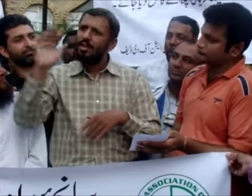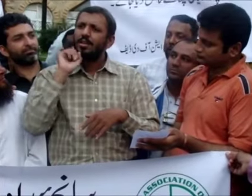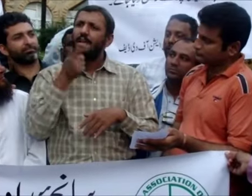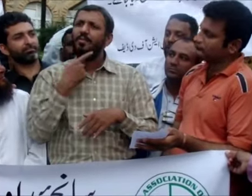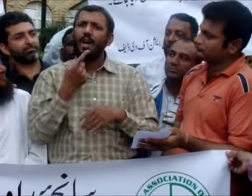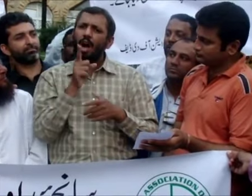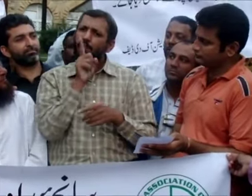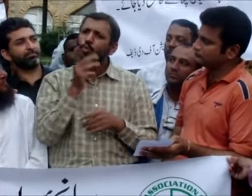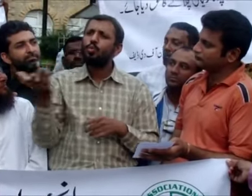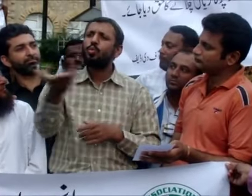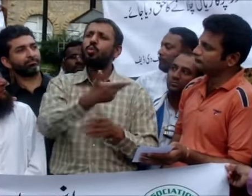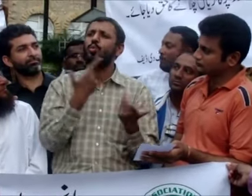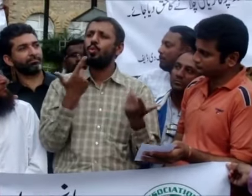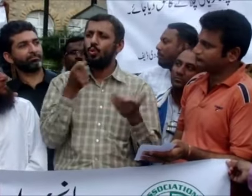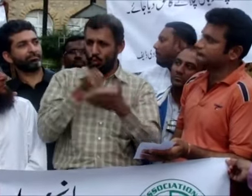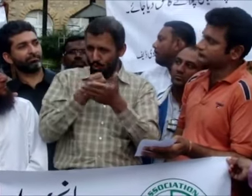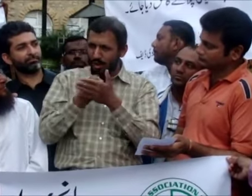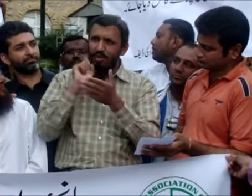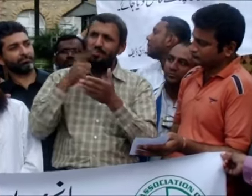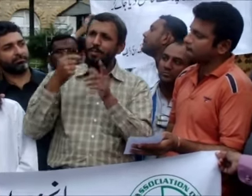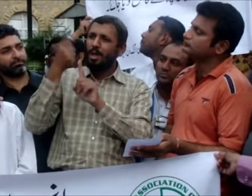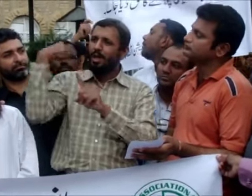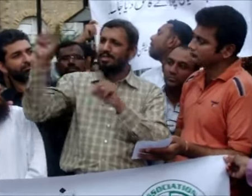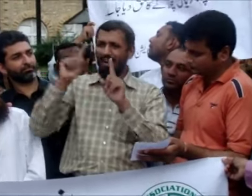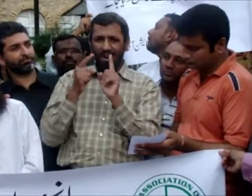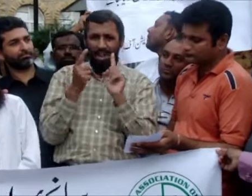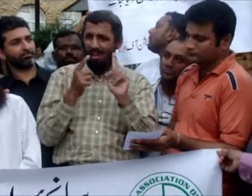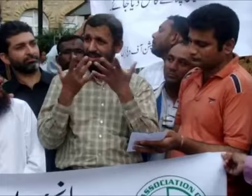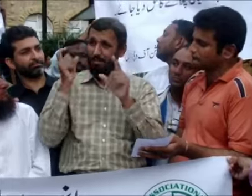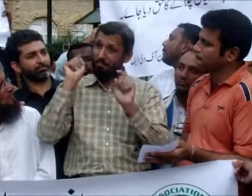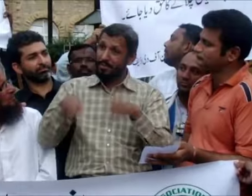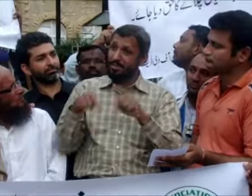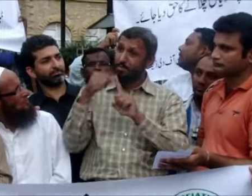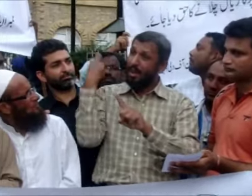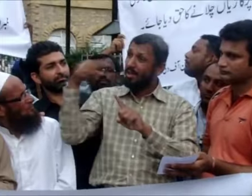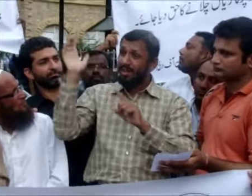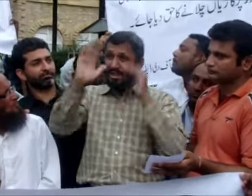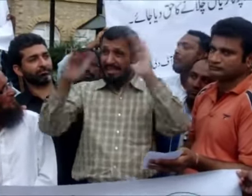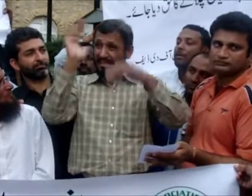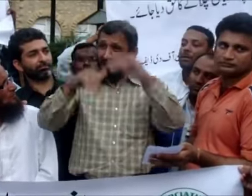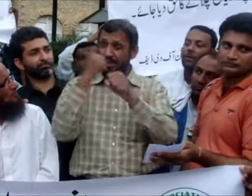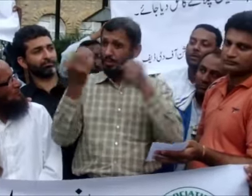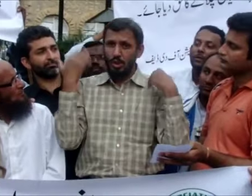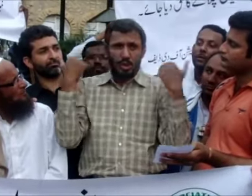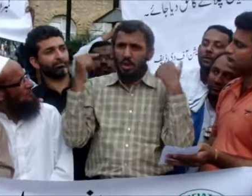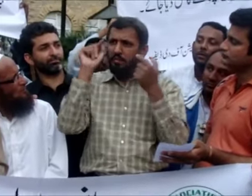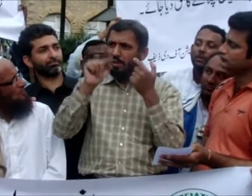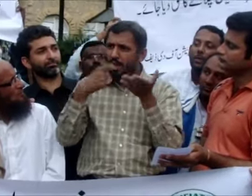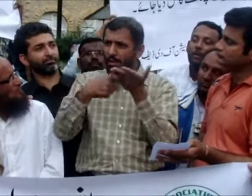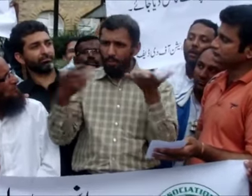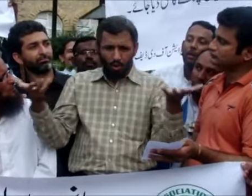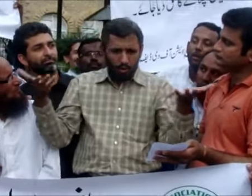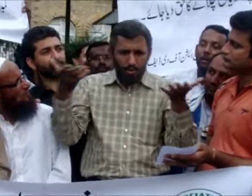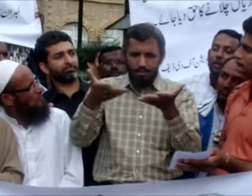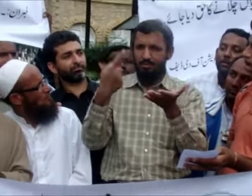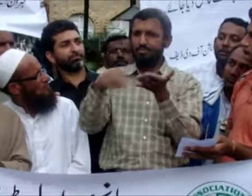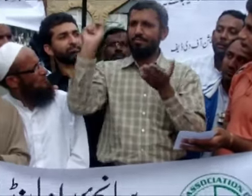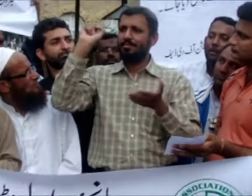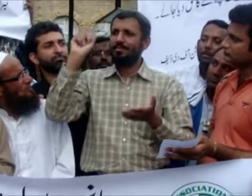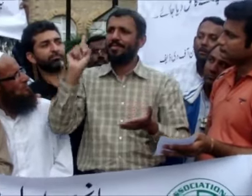कुछ यूँ है कि अगर आप जैसा आज से एक सदी से पहले सीएस ने एक मौके